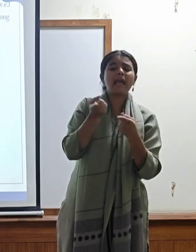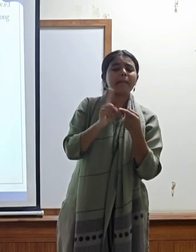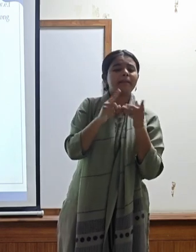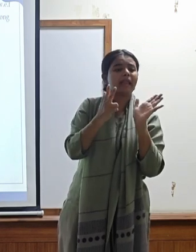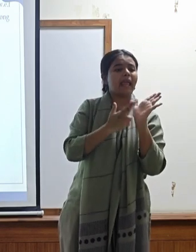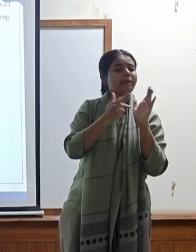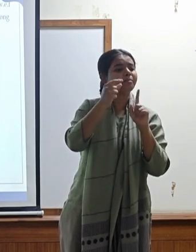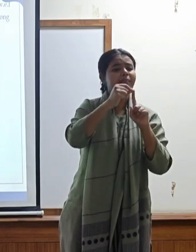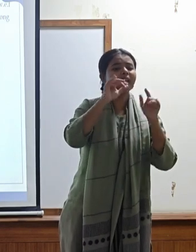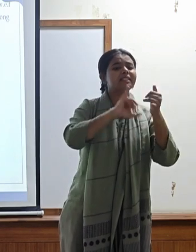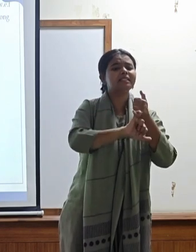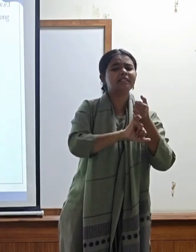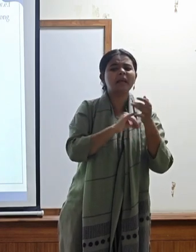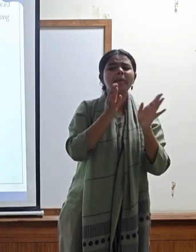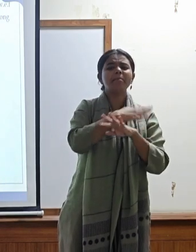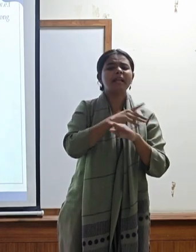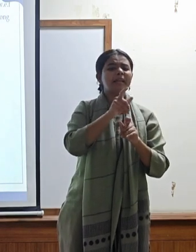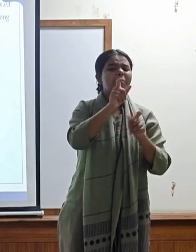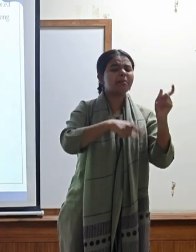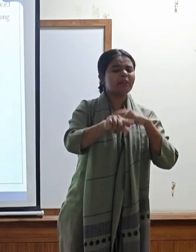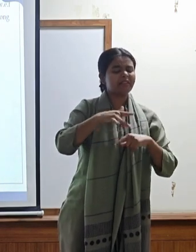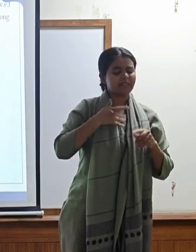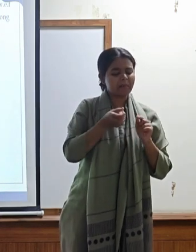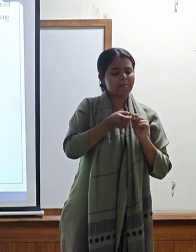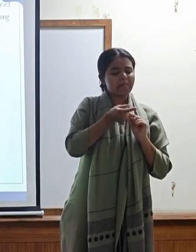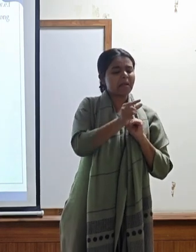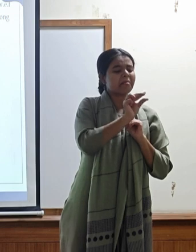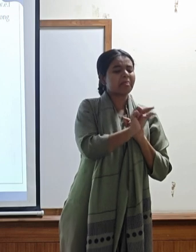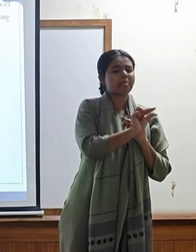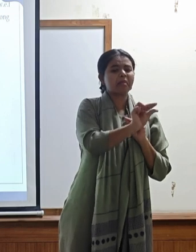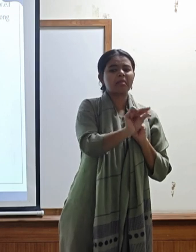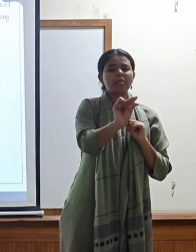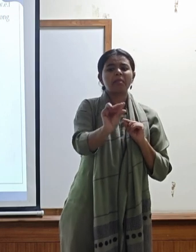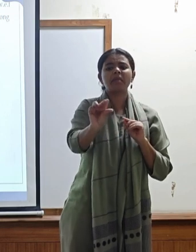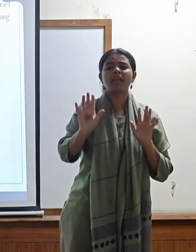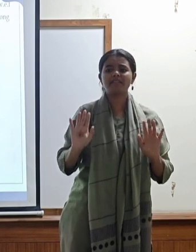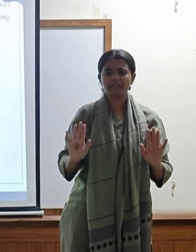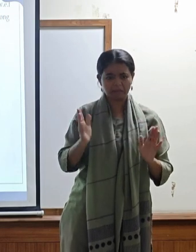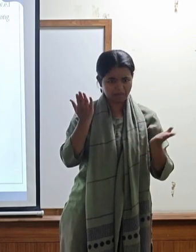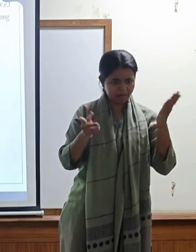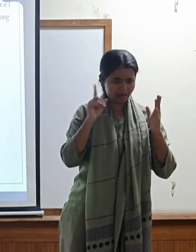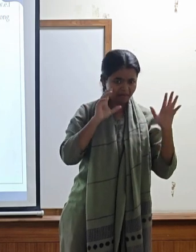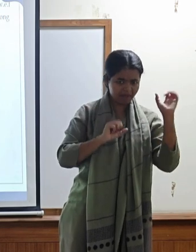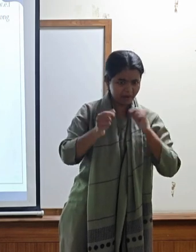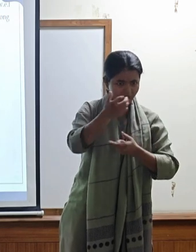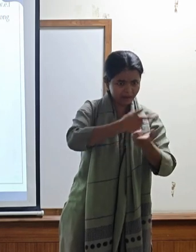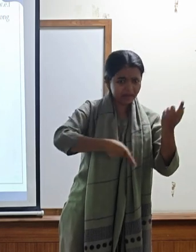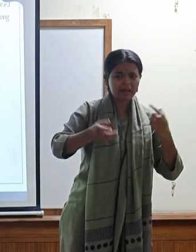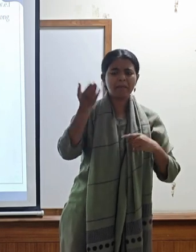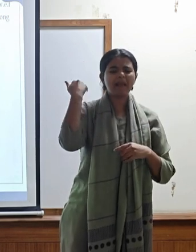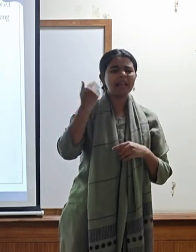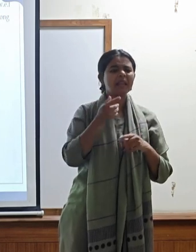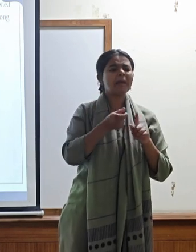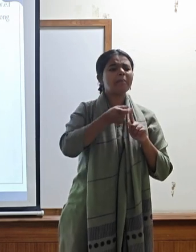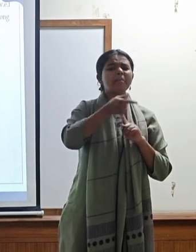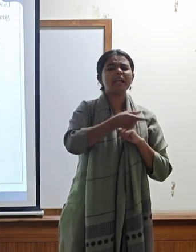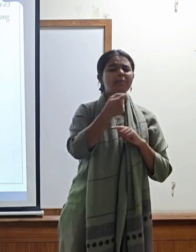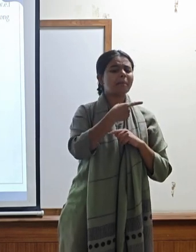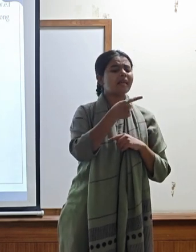है बहुत लोगों की कम थी. आप लोगों ने सुना होगा पेंशन 2000 3000 कम